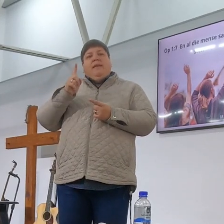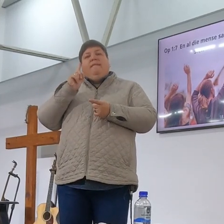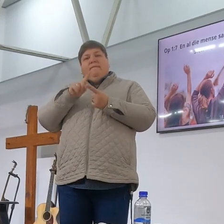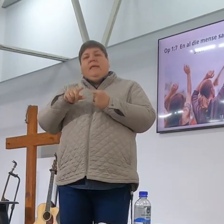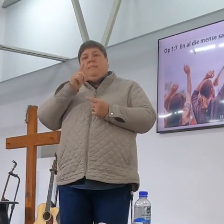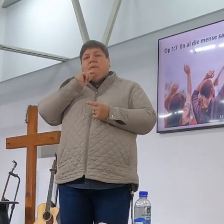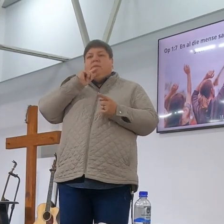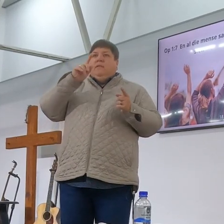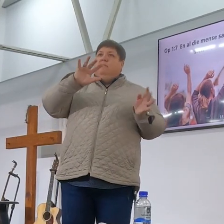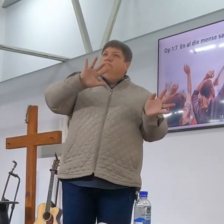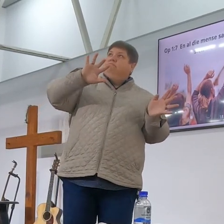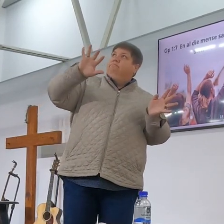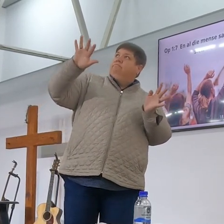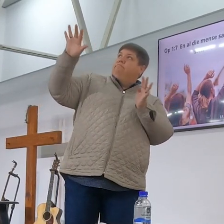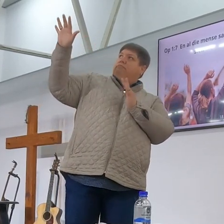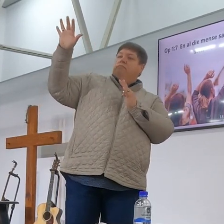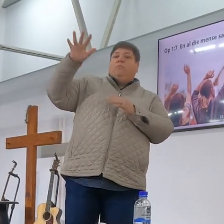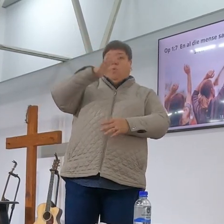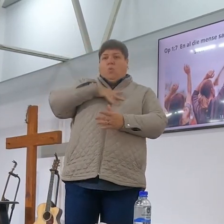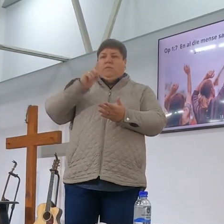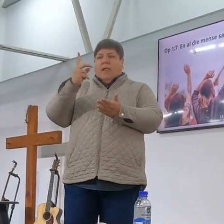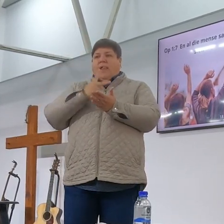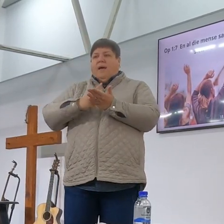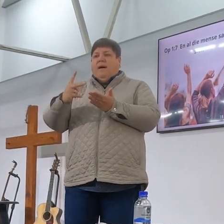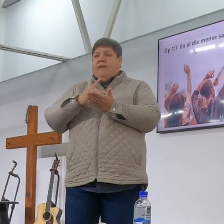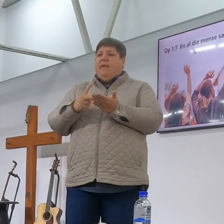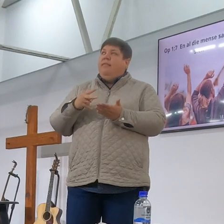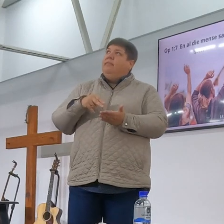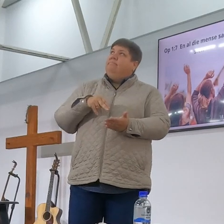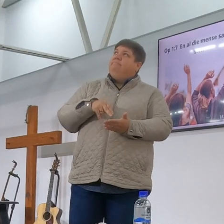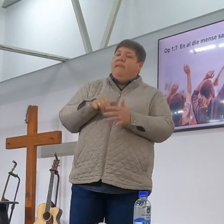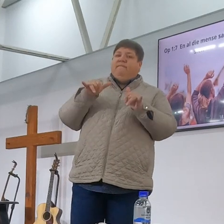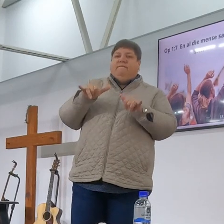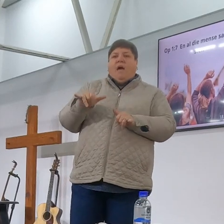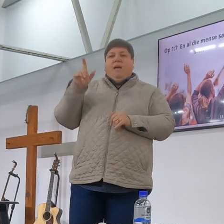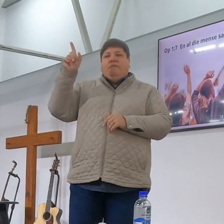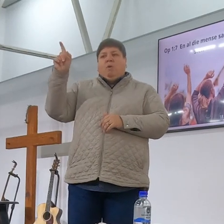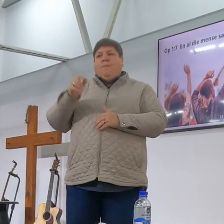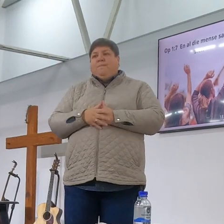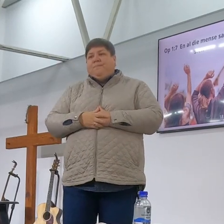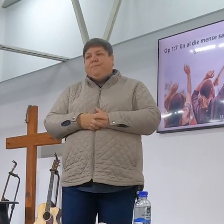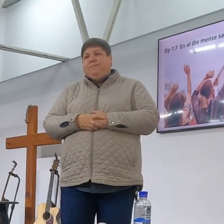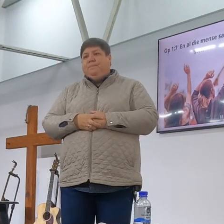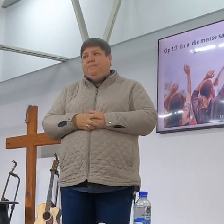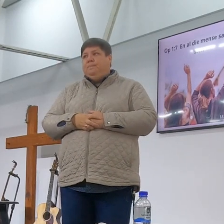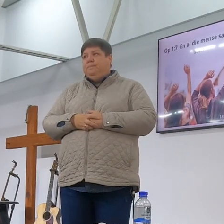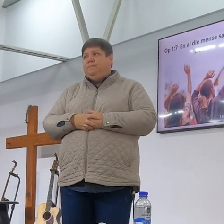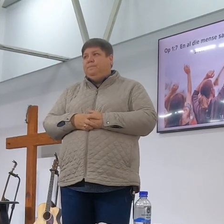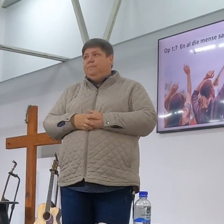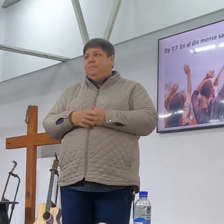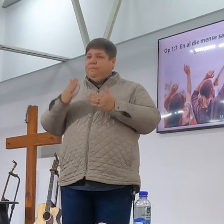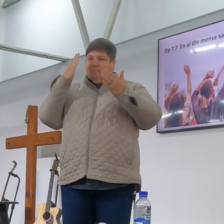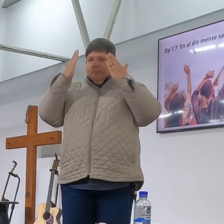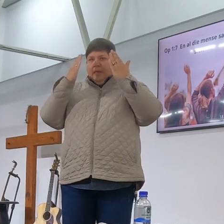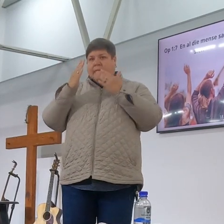hom sien, dat hulle gereed sal wees op daai dag om hom te ontmoet. Dankie.